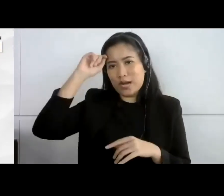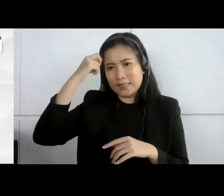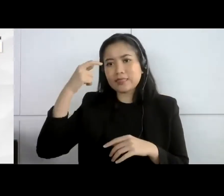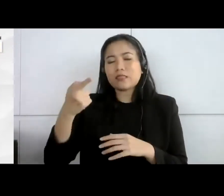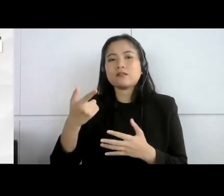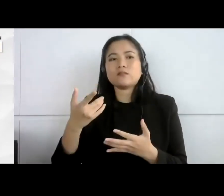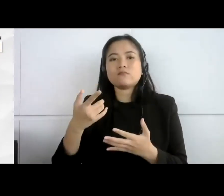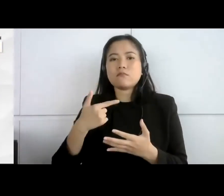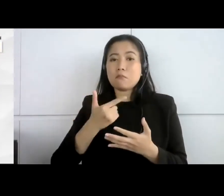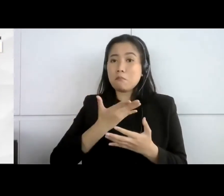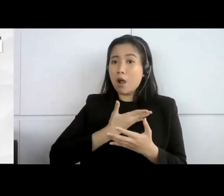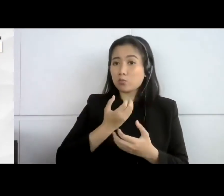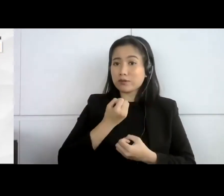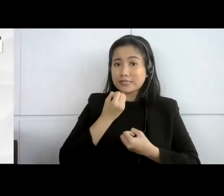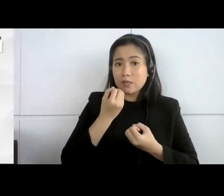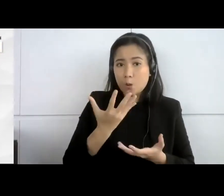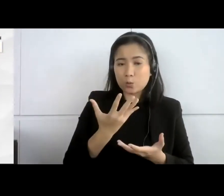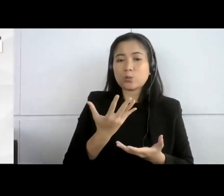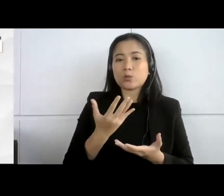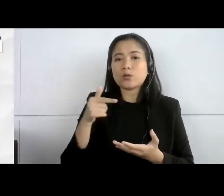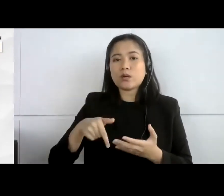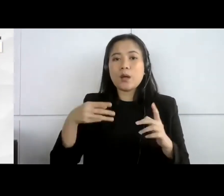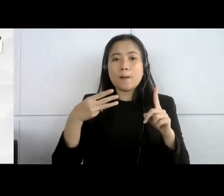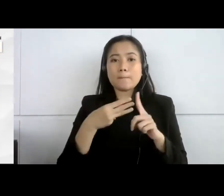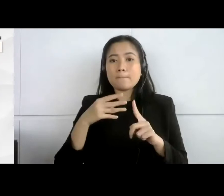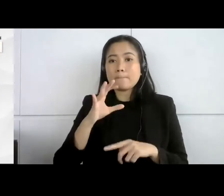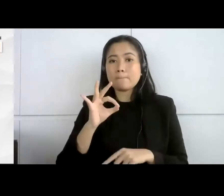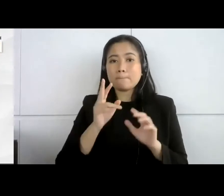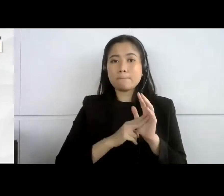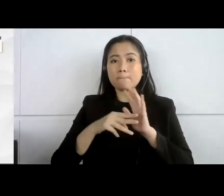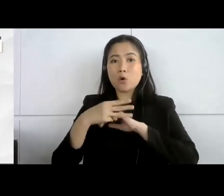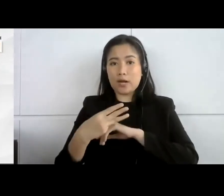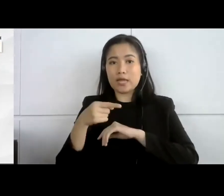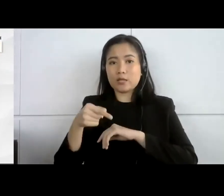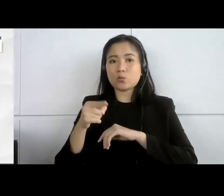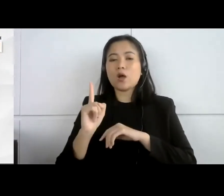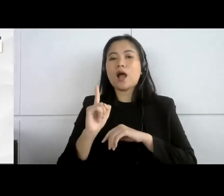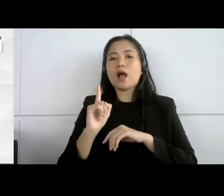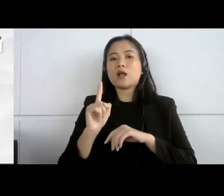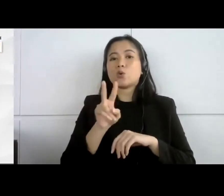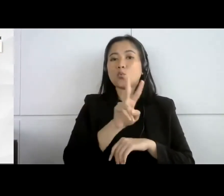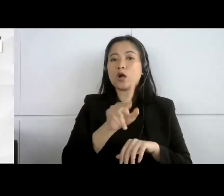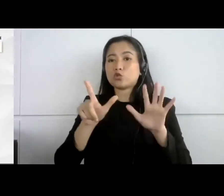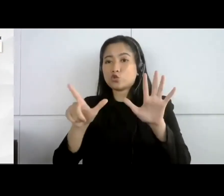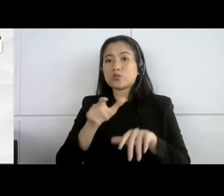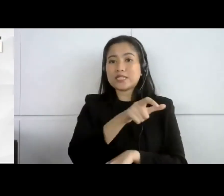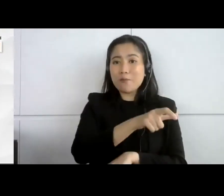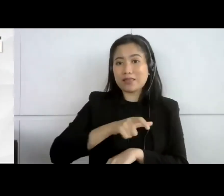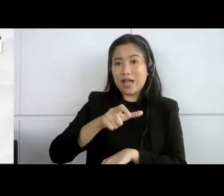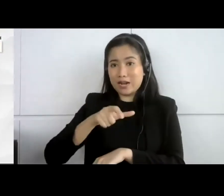Ibu bahwa Bone itu 27 kecamatan dengan berjumlah